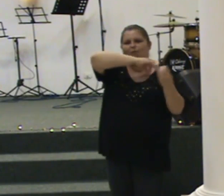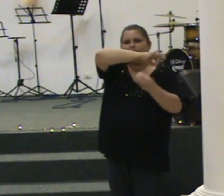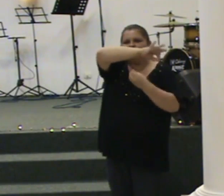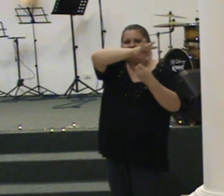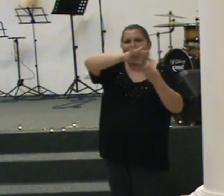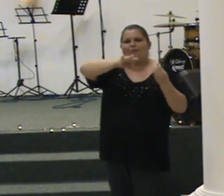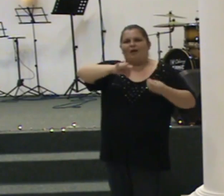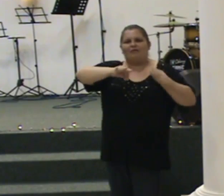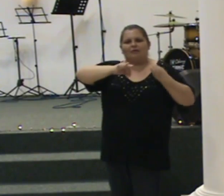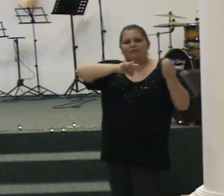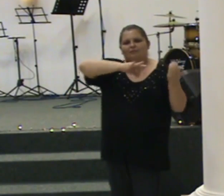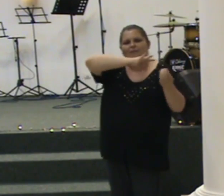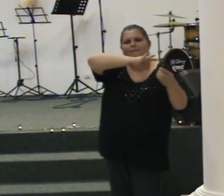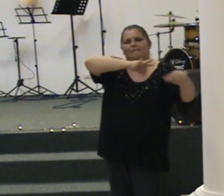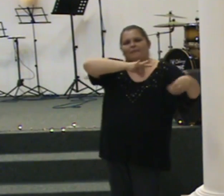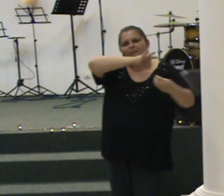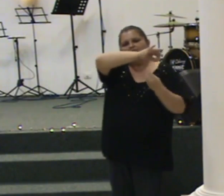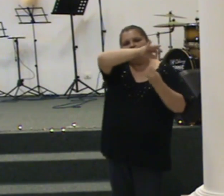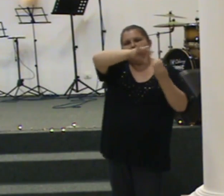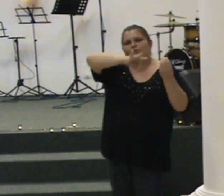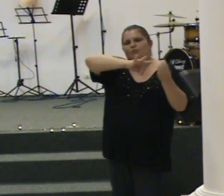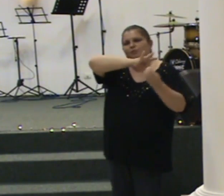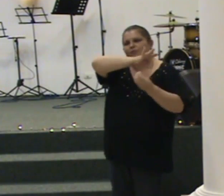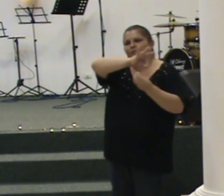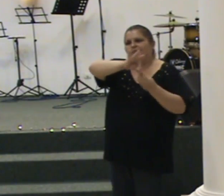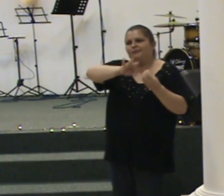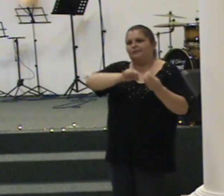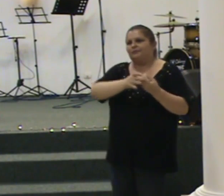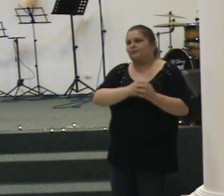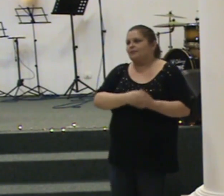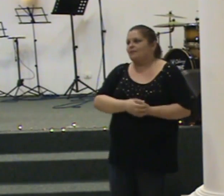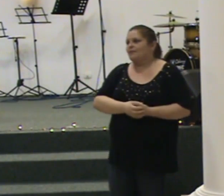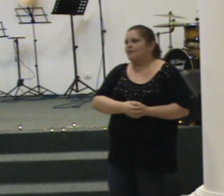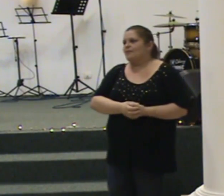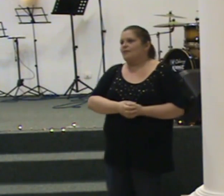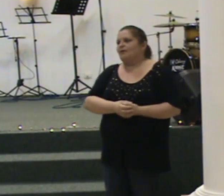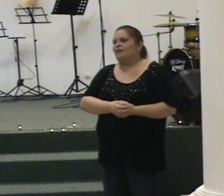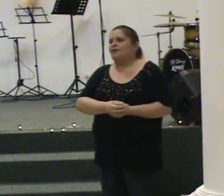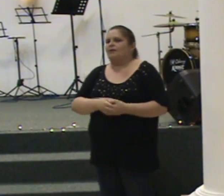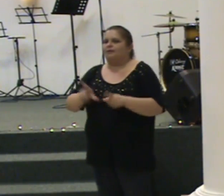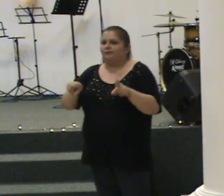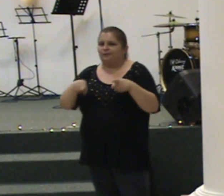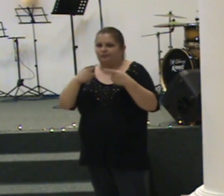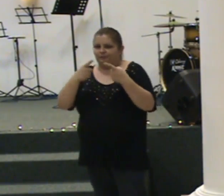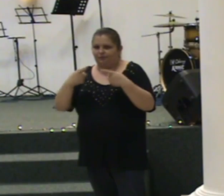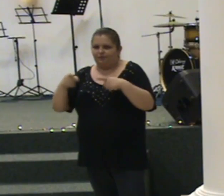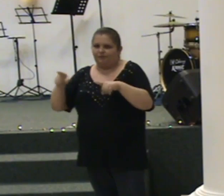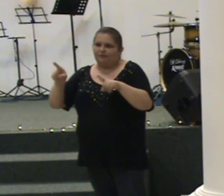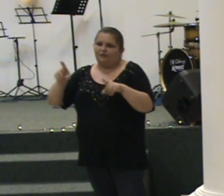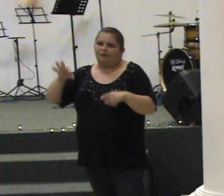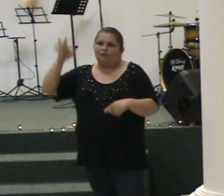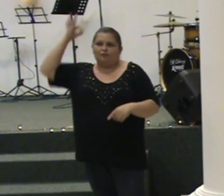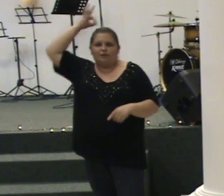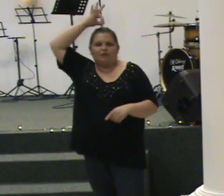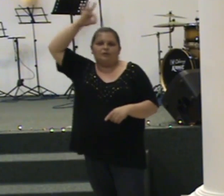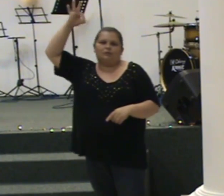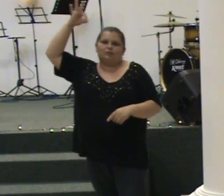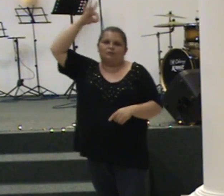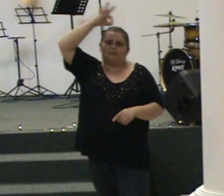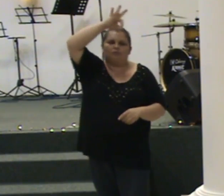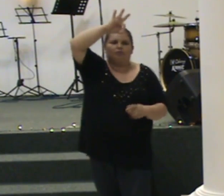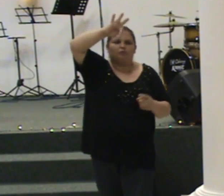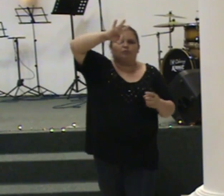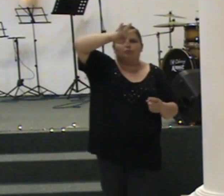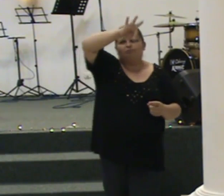né? Vamos ajudar aqui, se vocês lembrar. Descerá sobre ti o Espírito